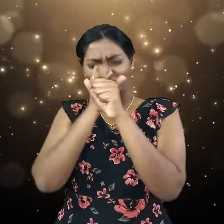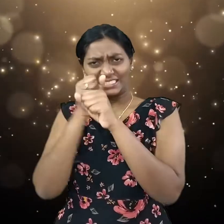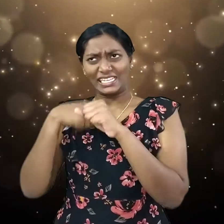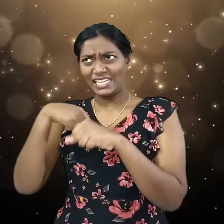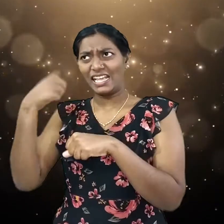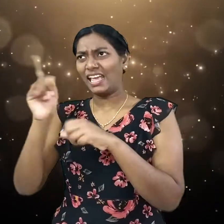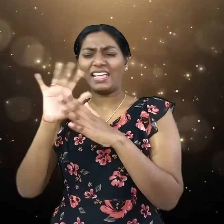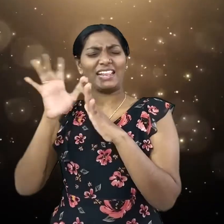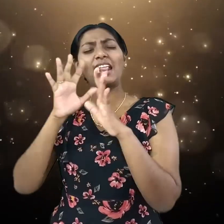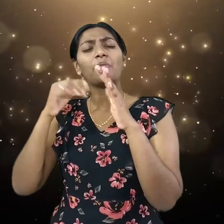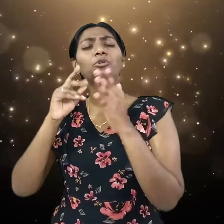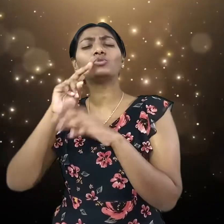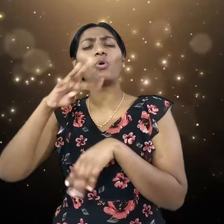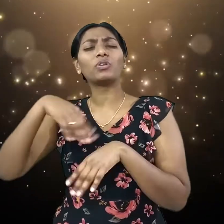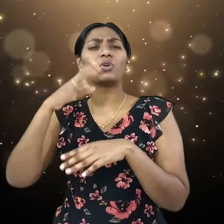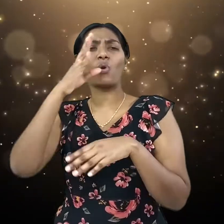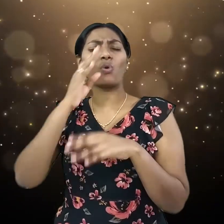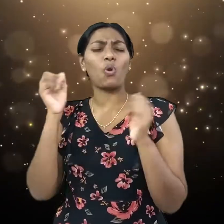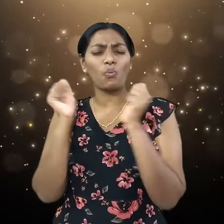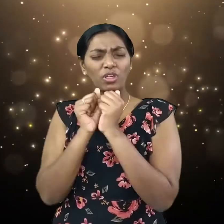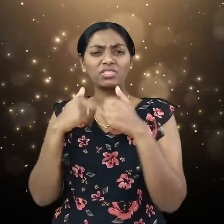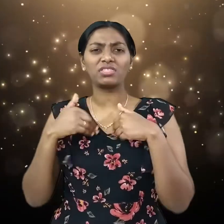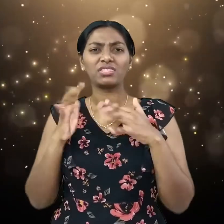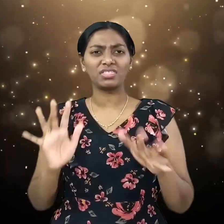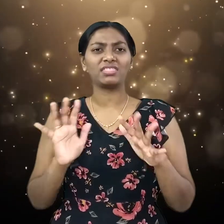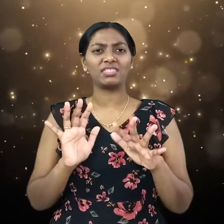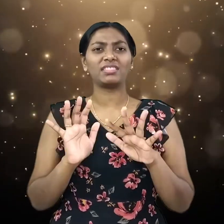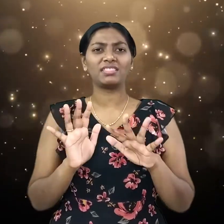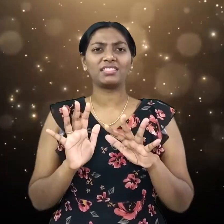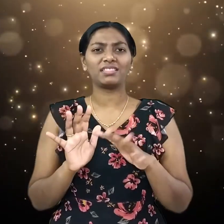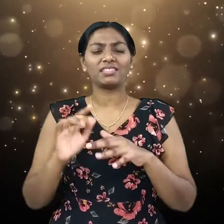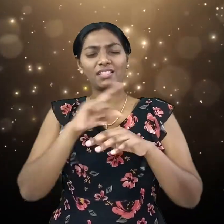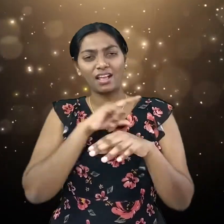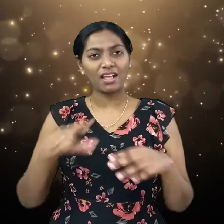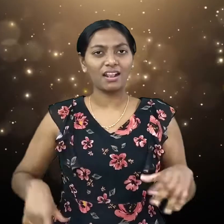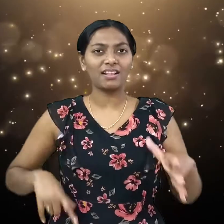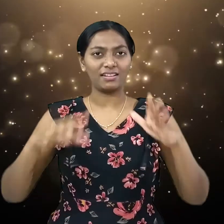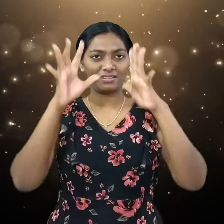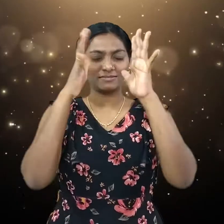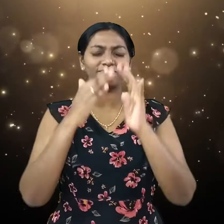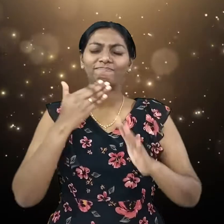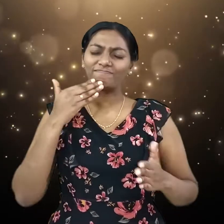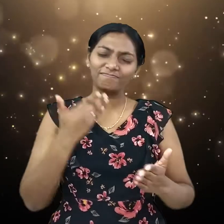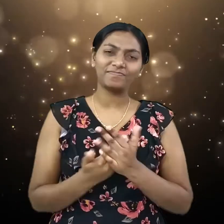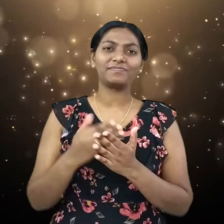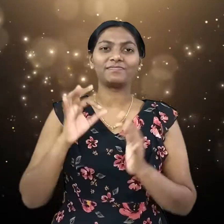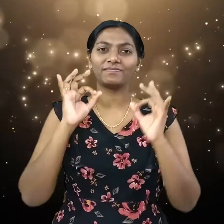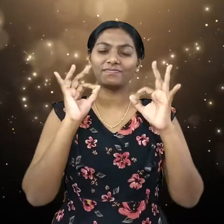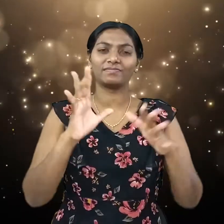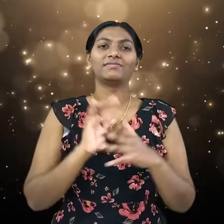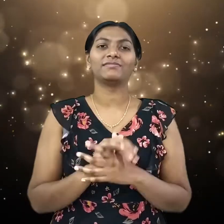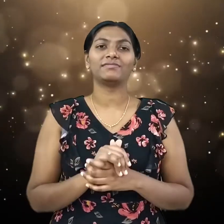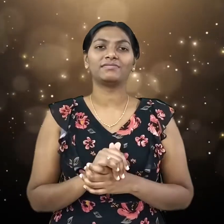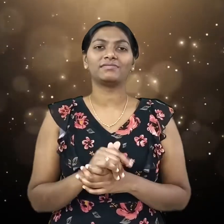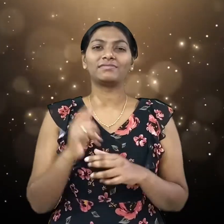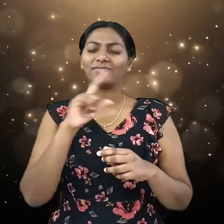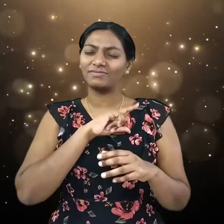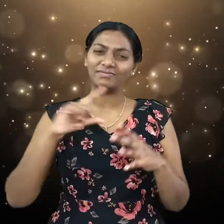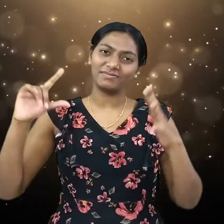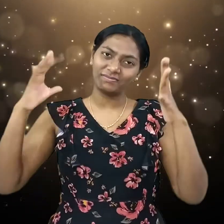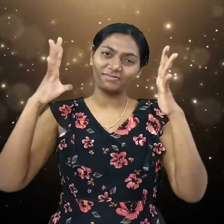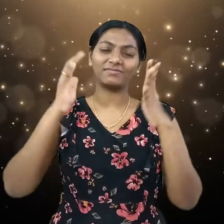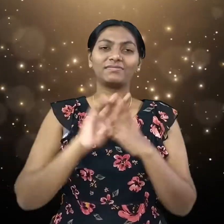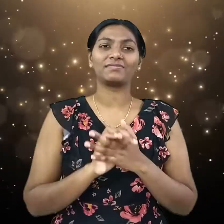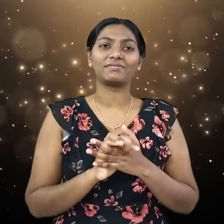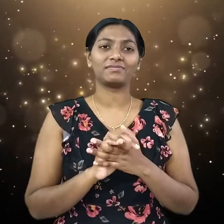हमारे लिए रहस्य नहीं है, हम उसके साथ 24 घंटे जीते। प्रेज द लॉर्ड, हालेलुया। ओ ग्लोरी,